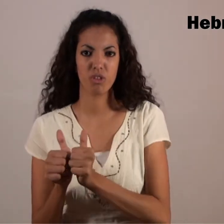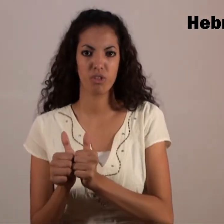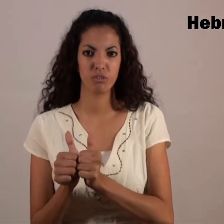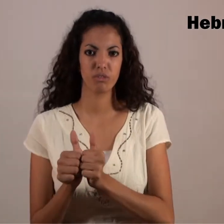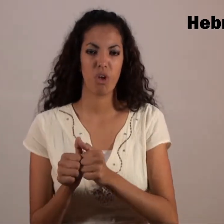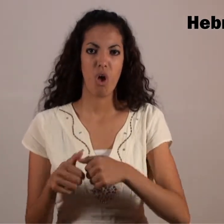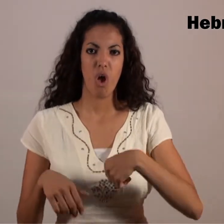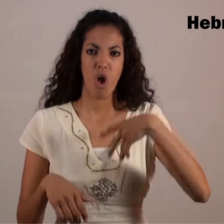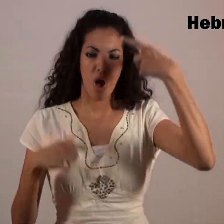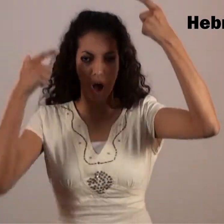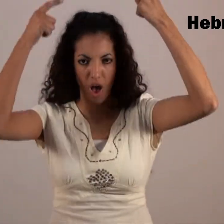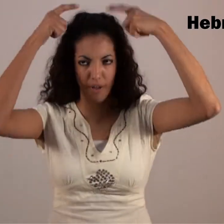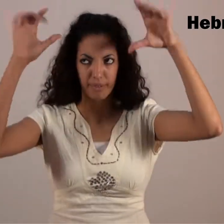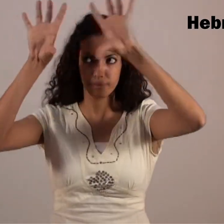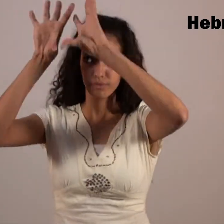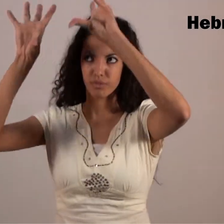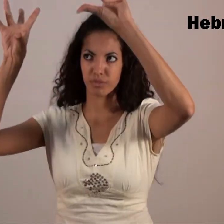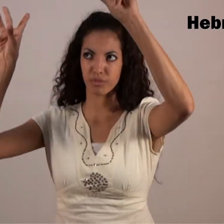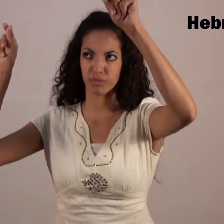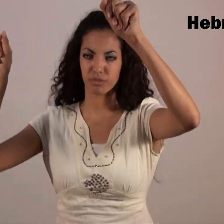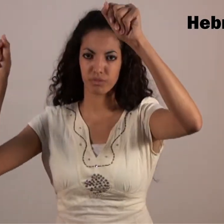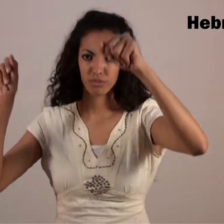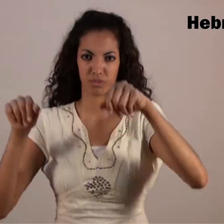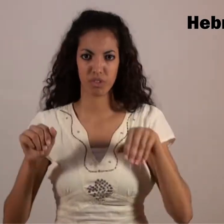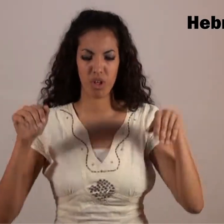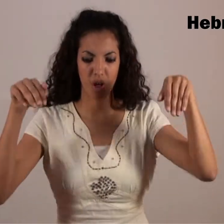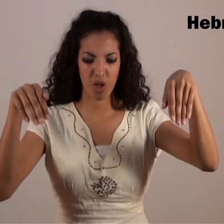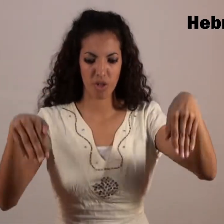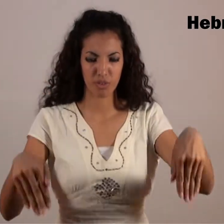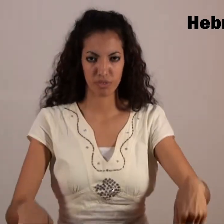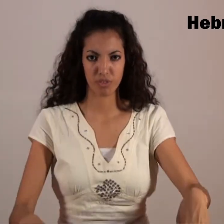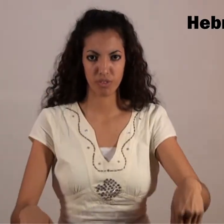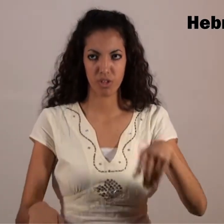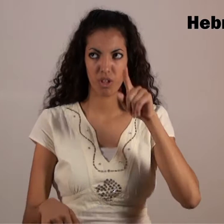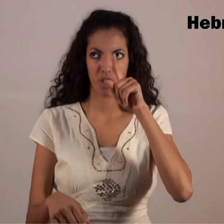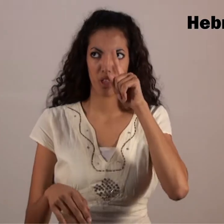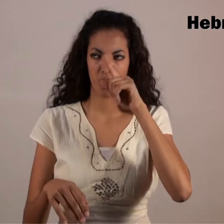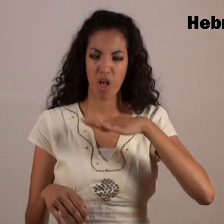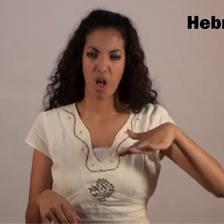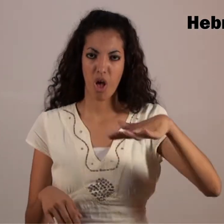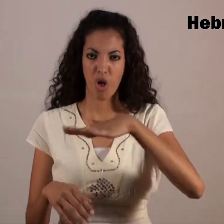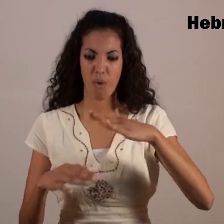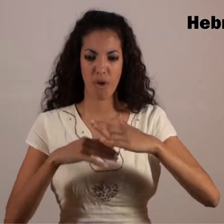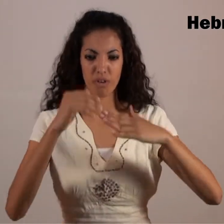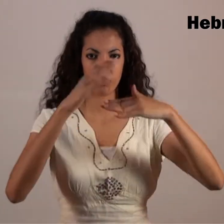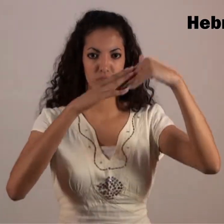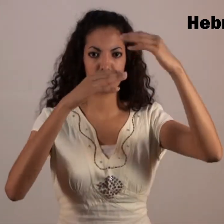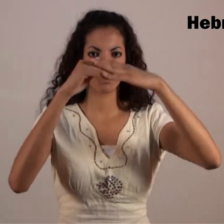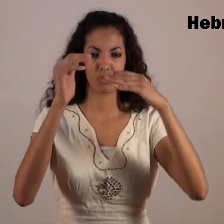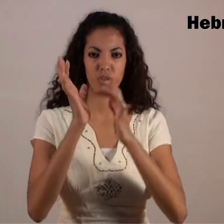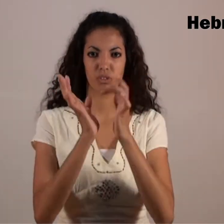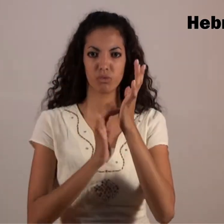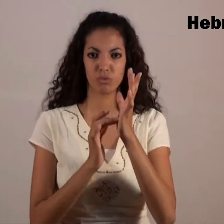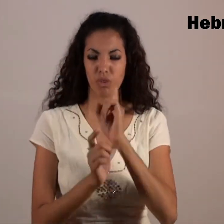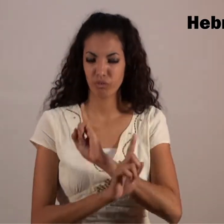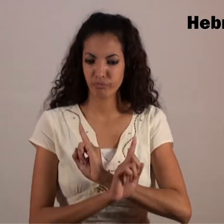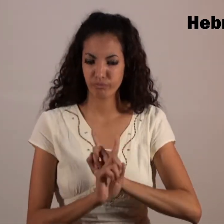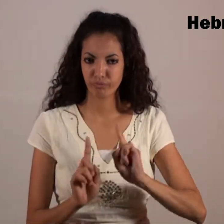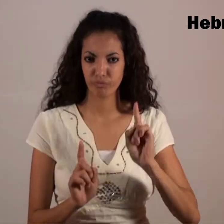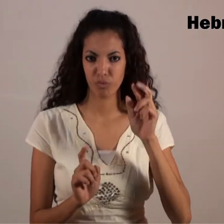del santuario y de aquel verdadero tabernáculo que levantó el Señor y no el hombre. Hebreos 8, 1 y